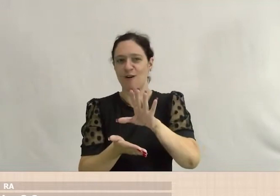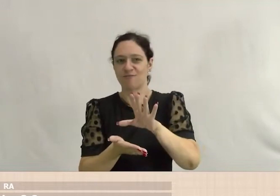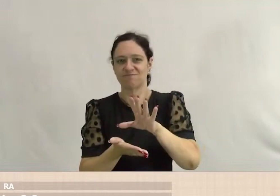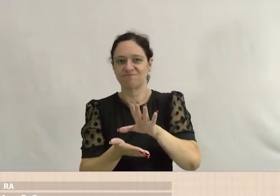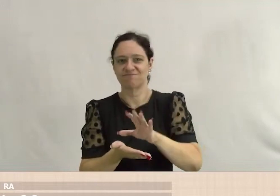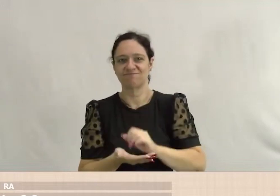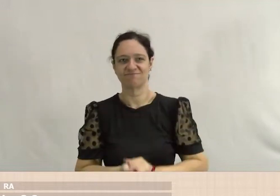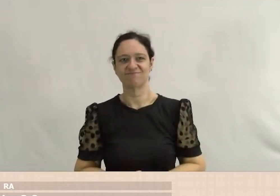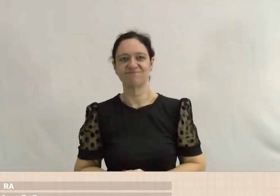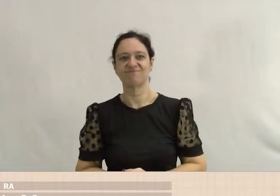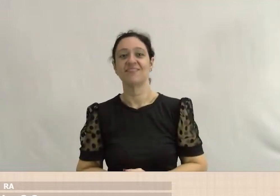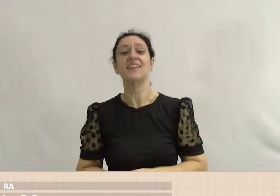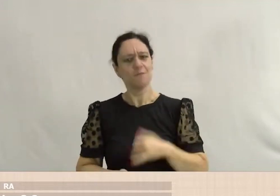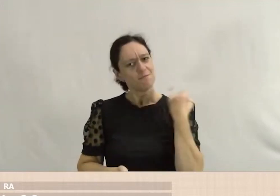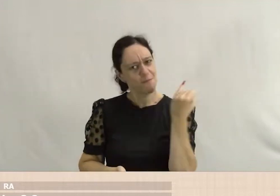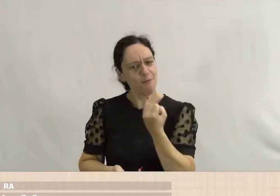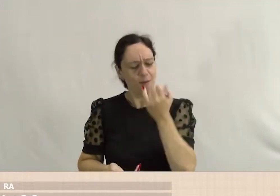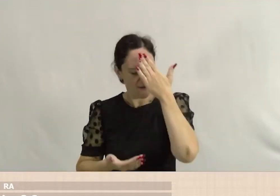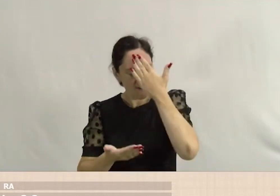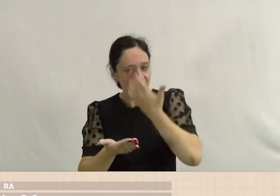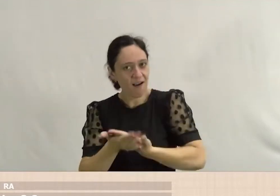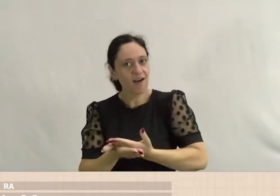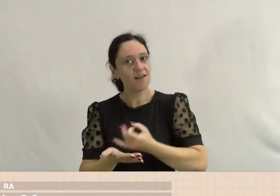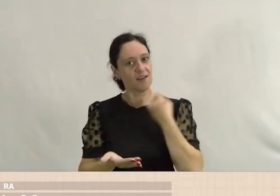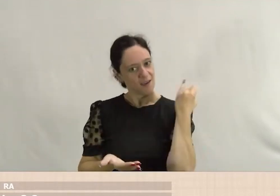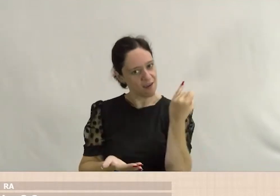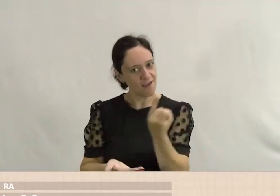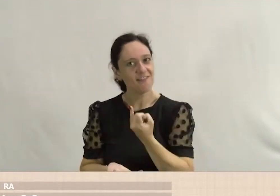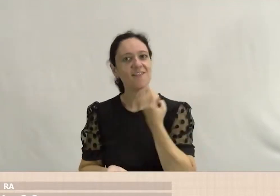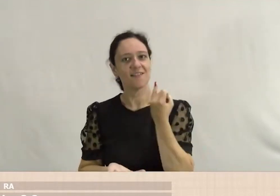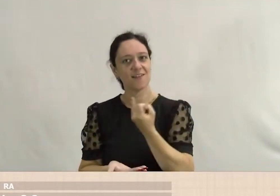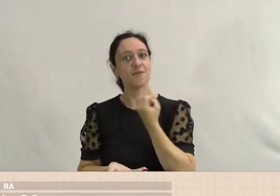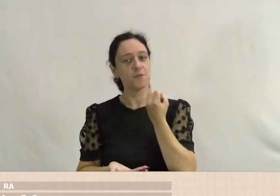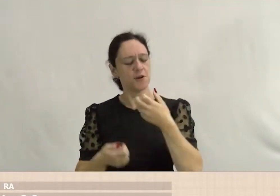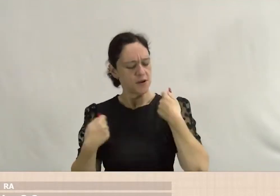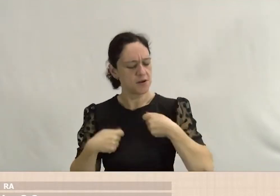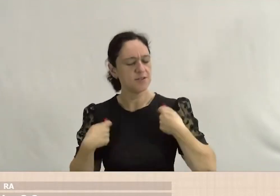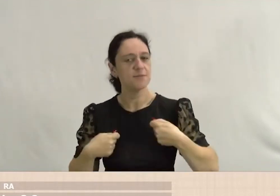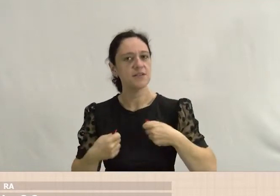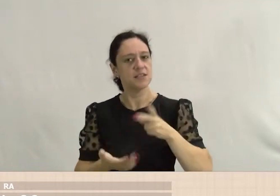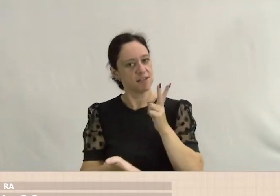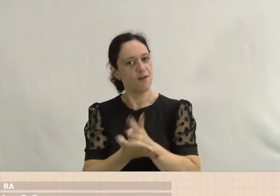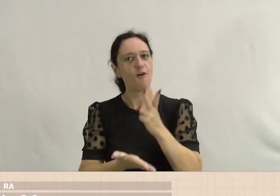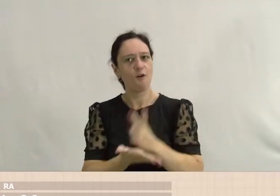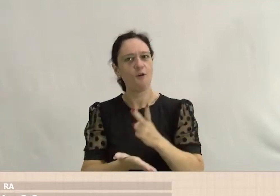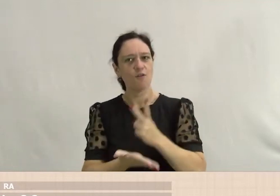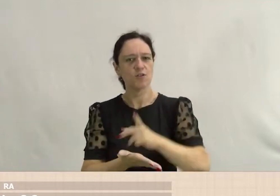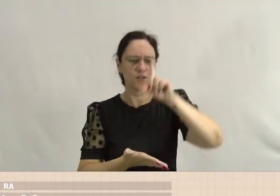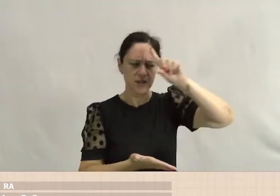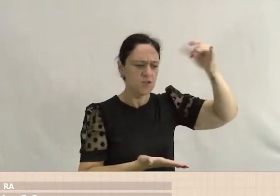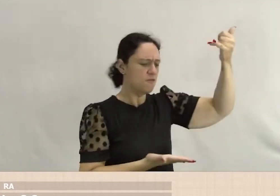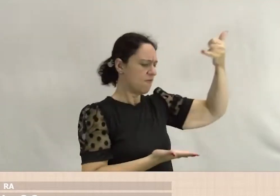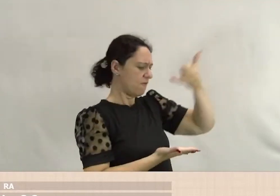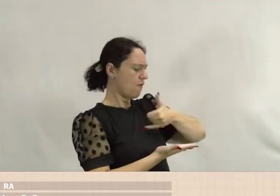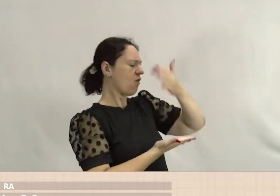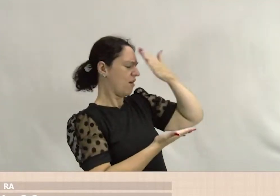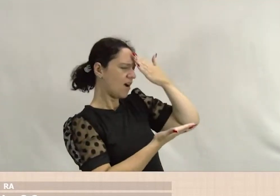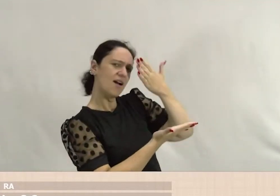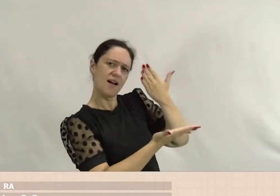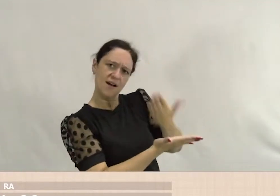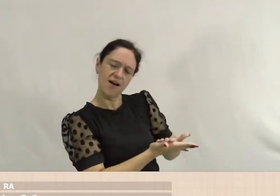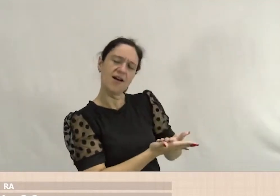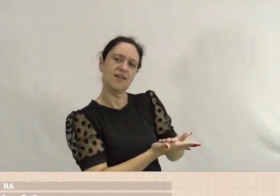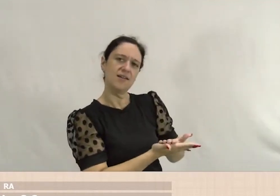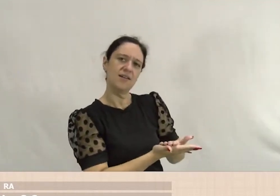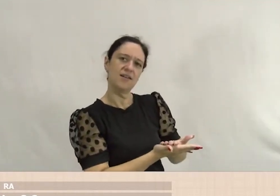Veja como é importante crer. Continua sendo importante você crer hoje no falar de Deus.